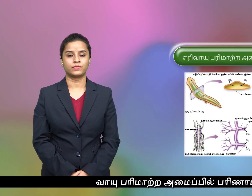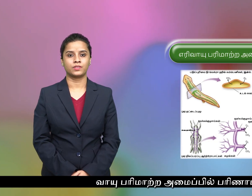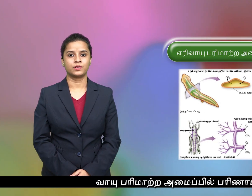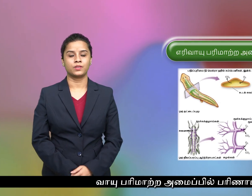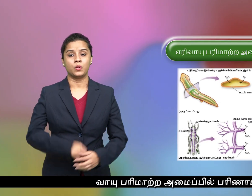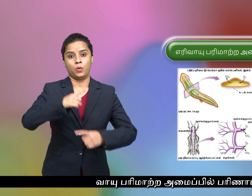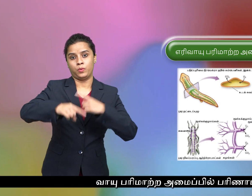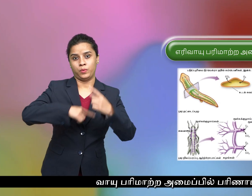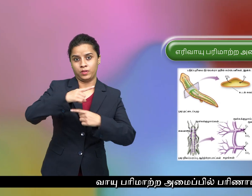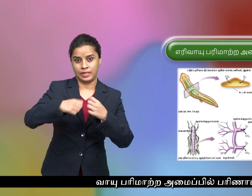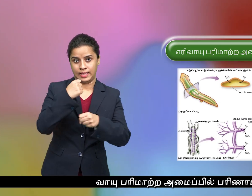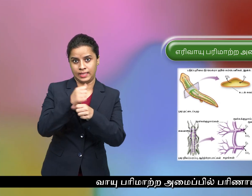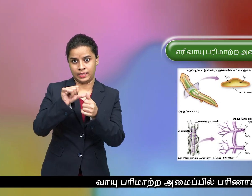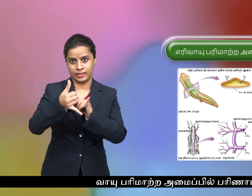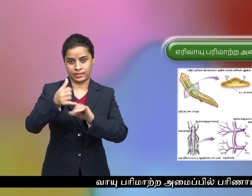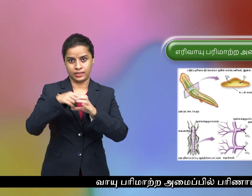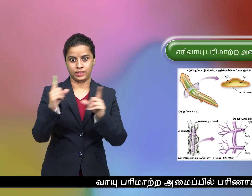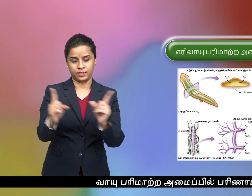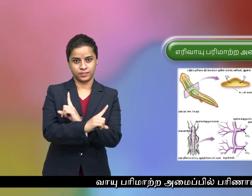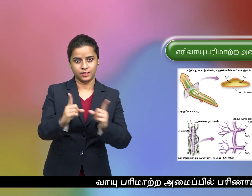வாயு பரிமாற்ற அமைப்பில் பரிணாமம்.